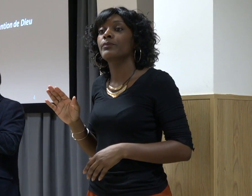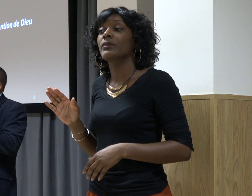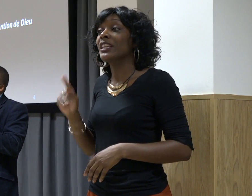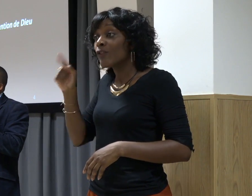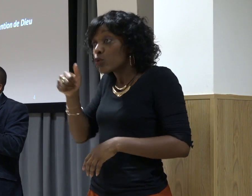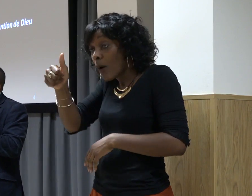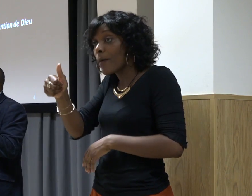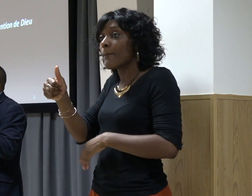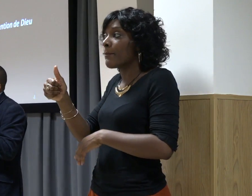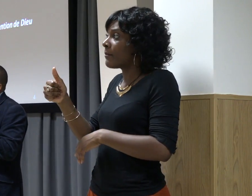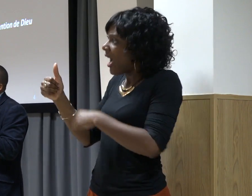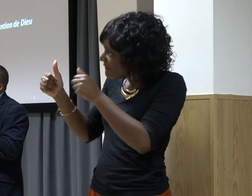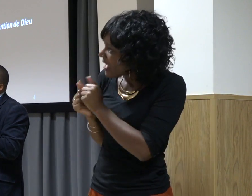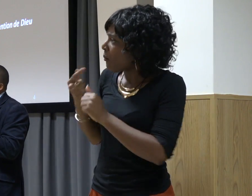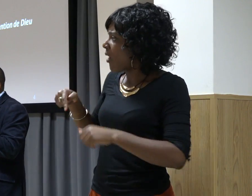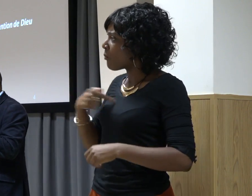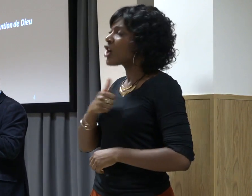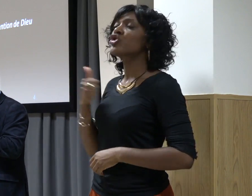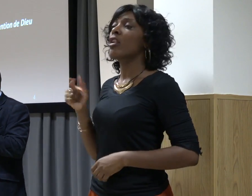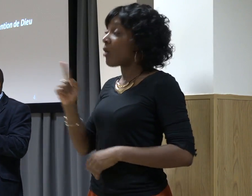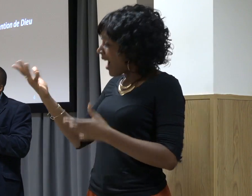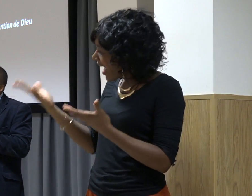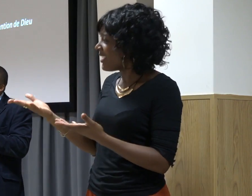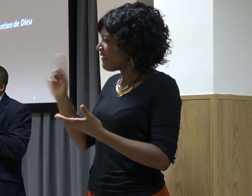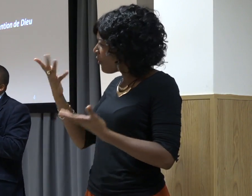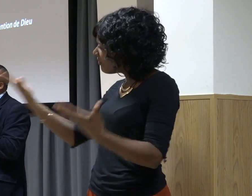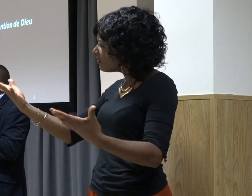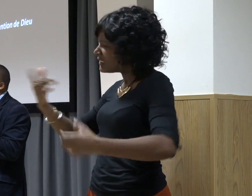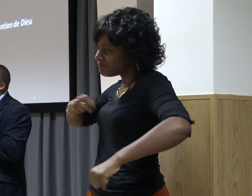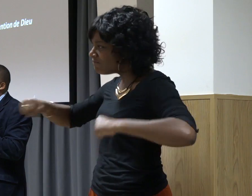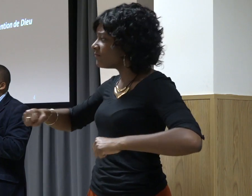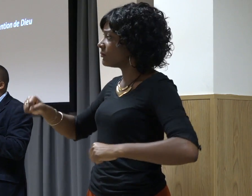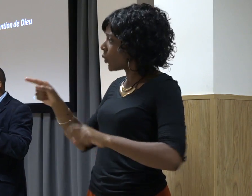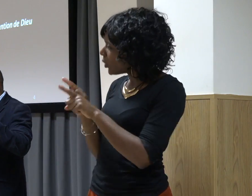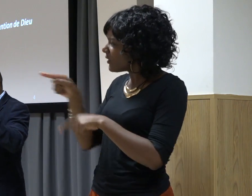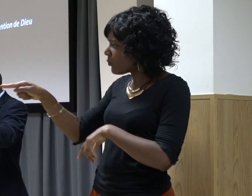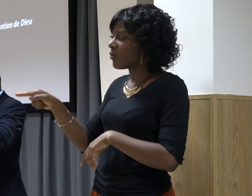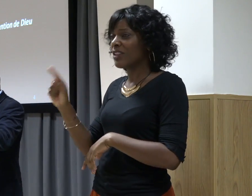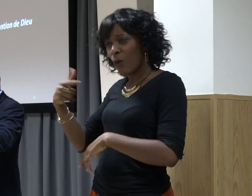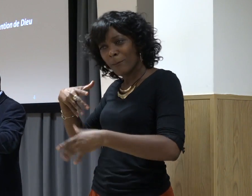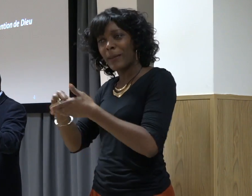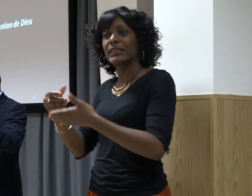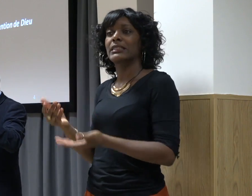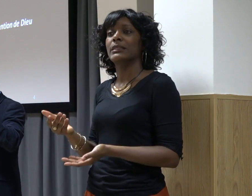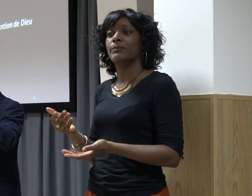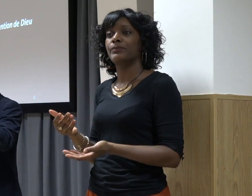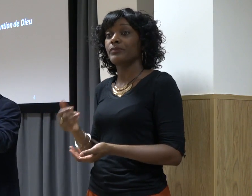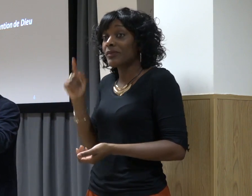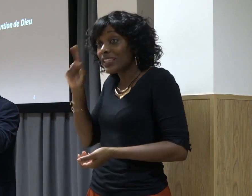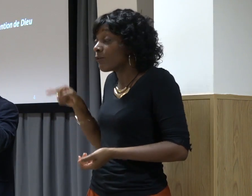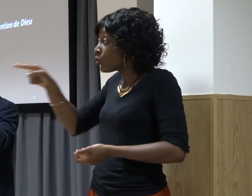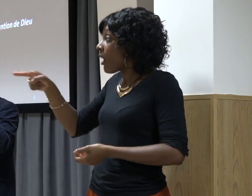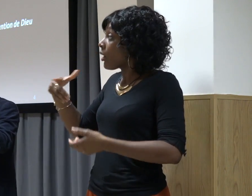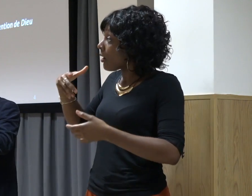vous soyez avec moi. Je veux que vous mettiez la main à la pâte. Je veux que vous participiez, que vous soyez